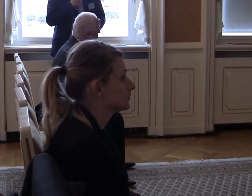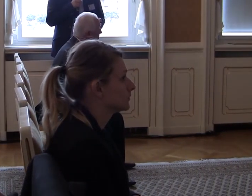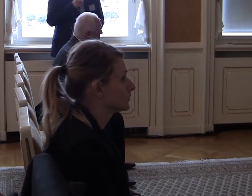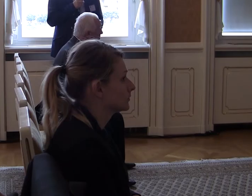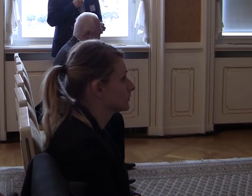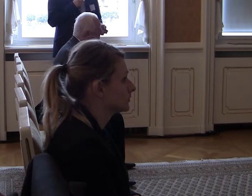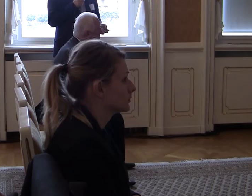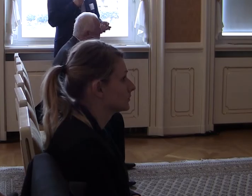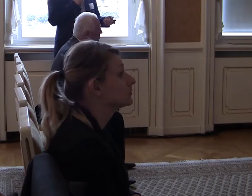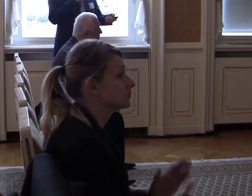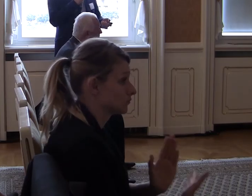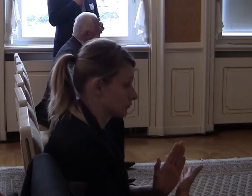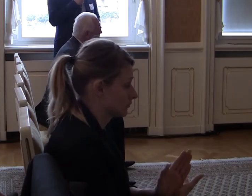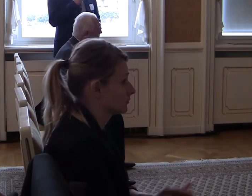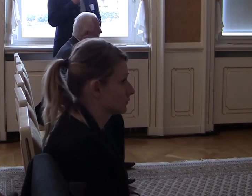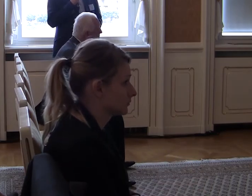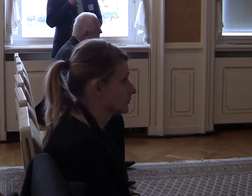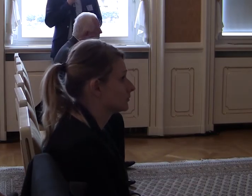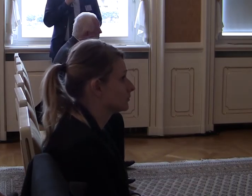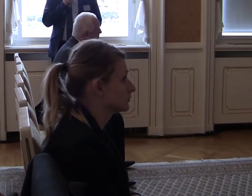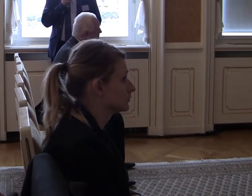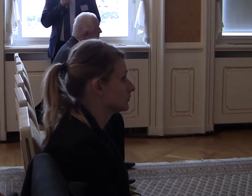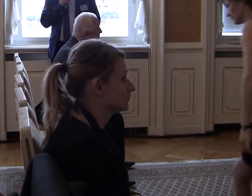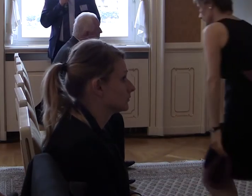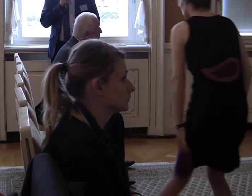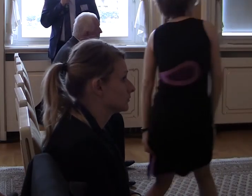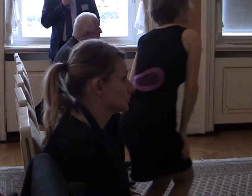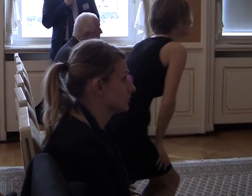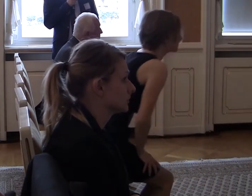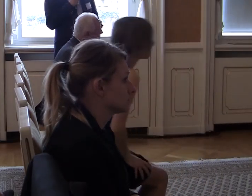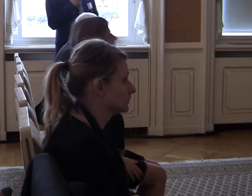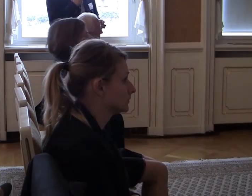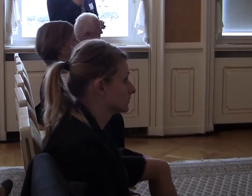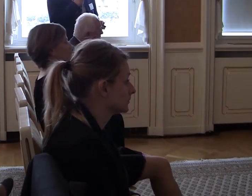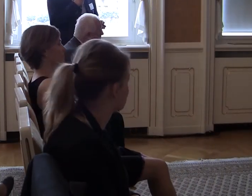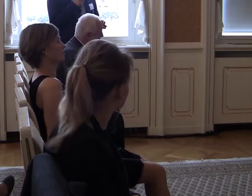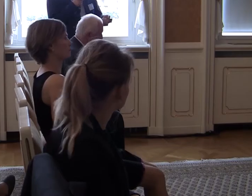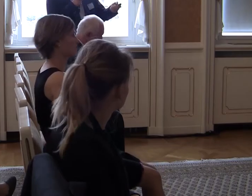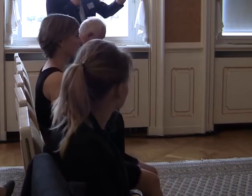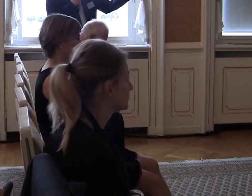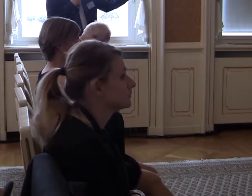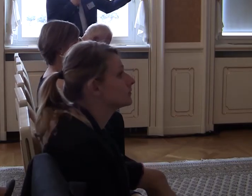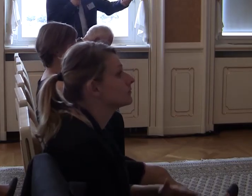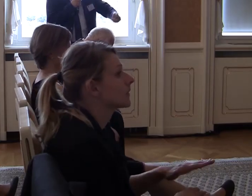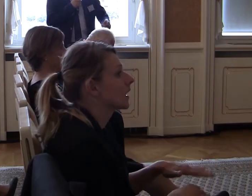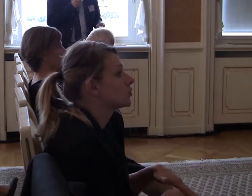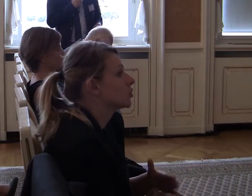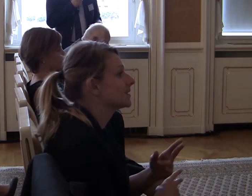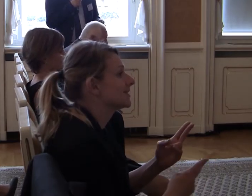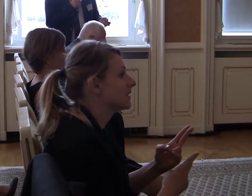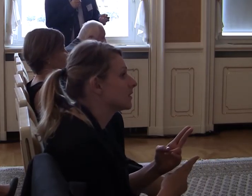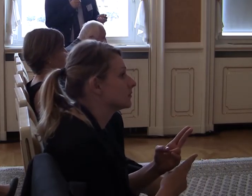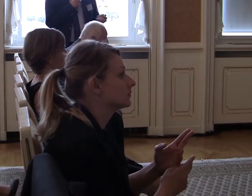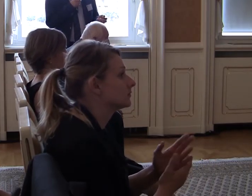je, oni tam jsou. Takže já znovu opakuju, chápu podpůrná opatření a paragraf 16 jako jakousi splátku dluhu